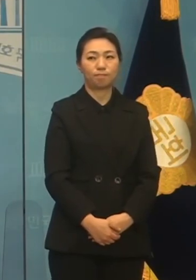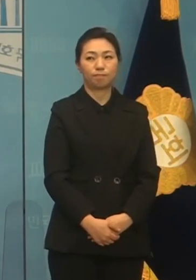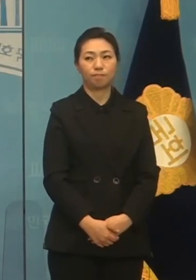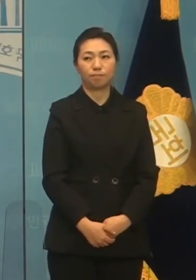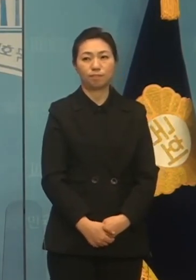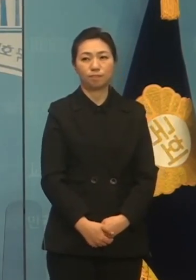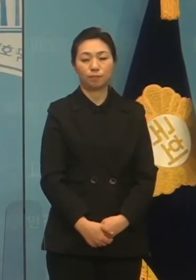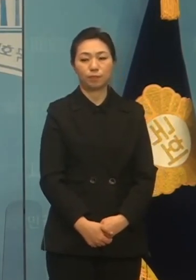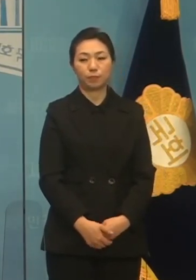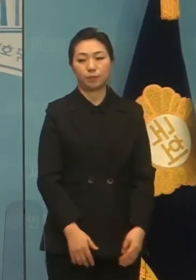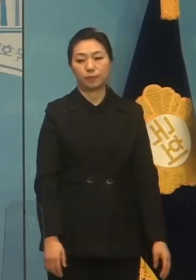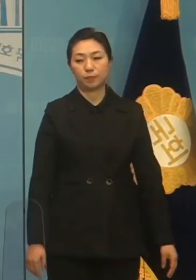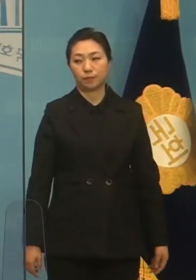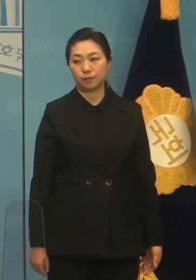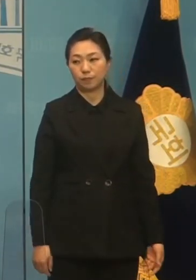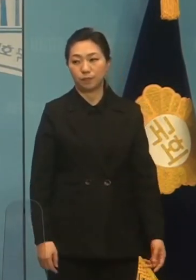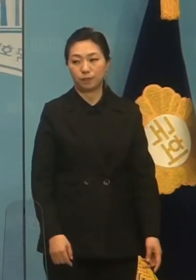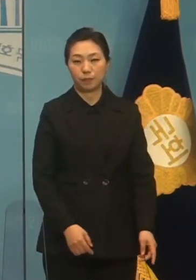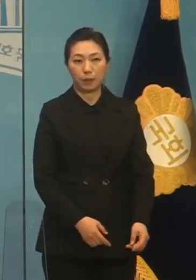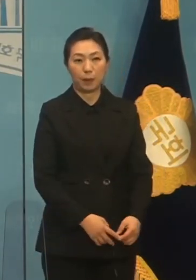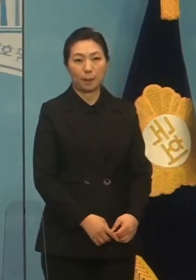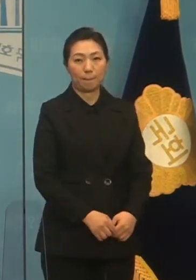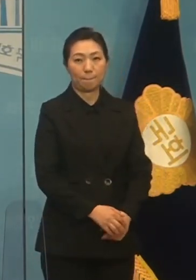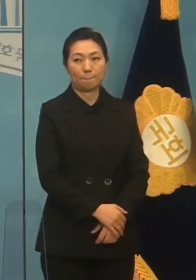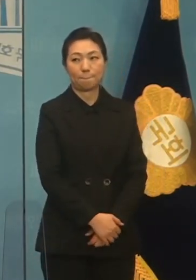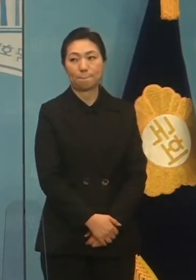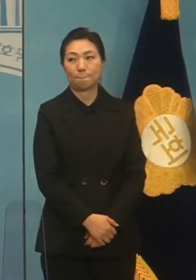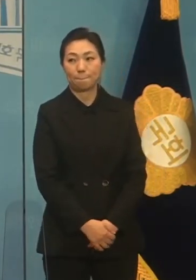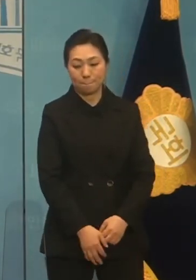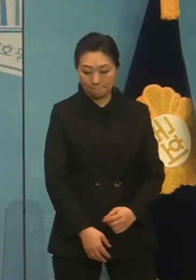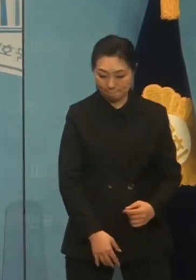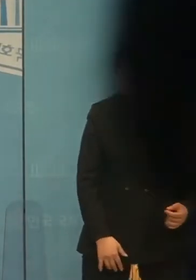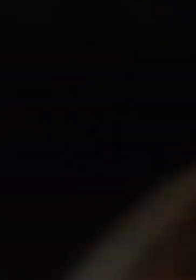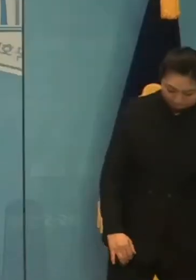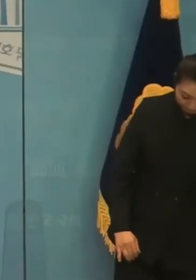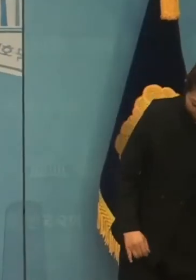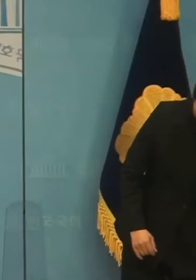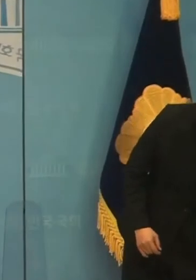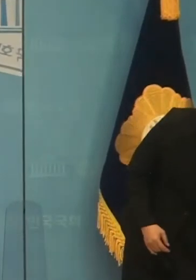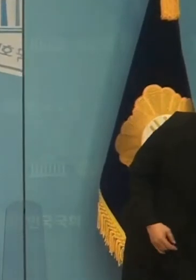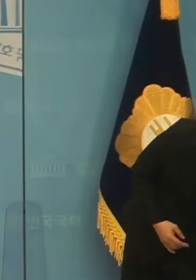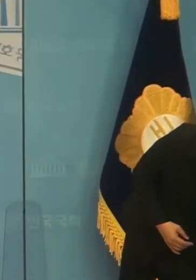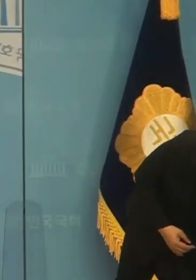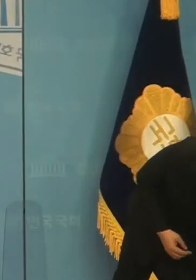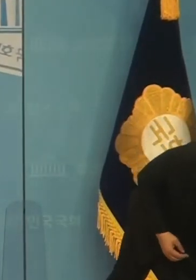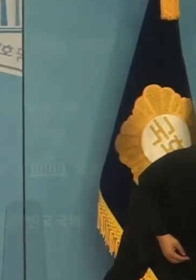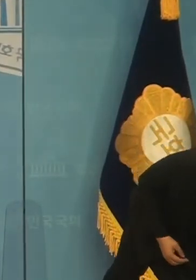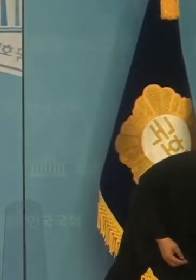이거 가져왔어요. 카드도 없어.